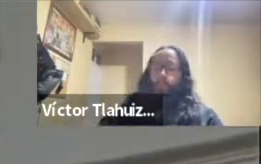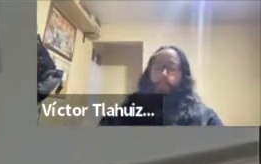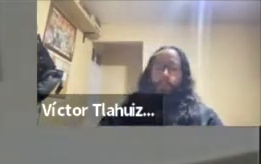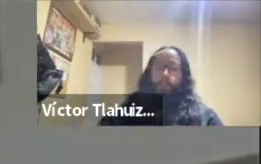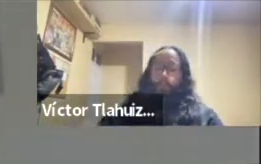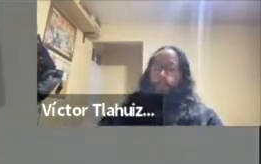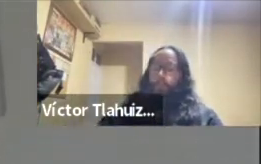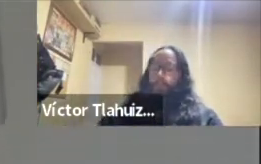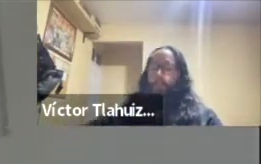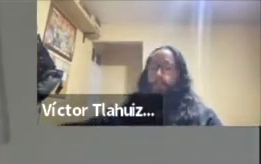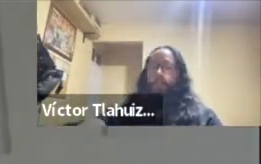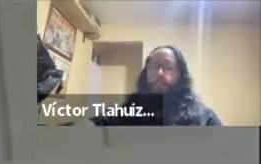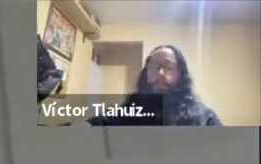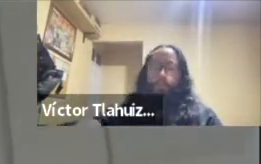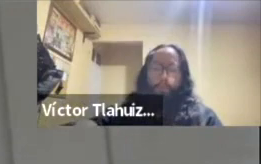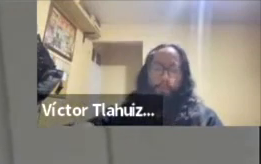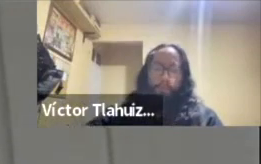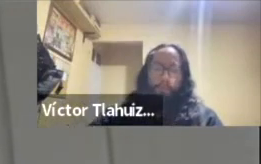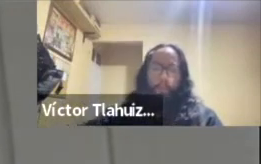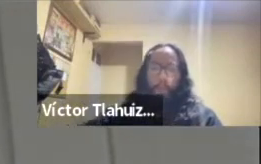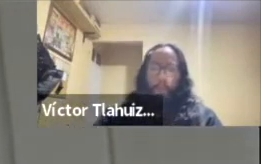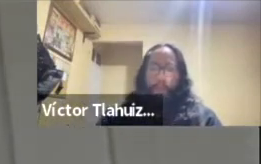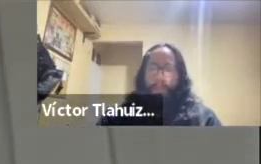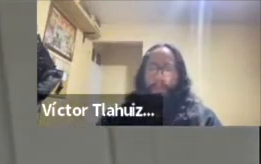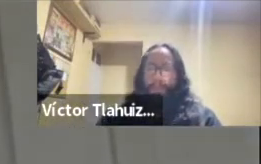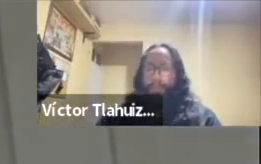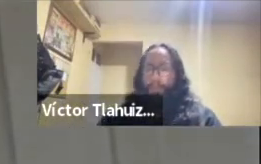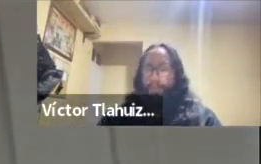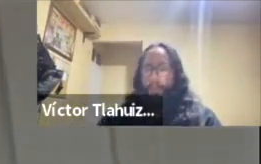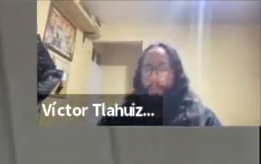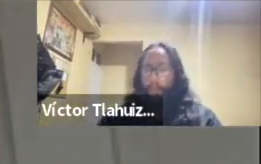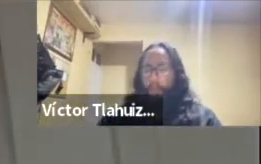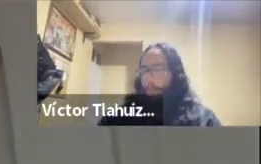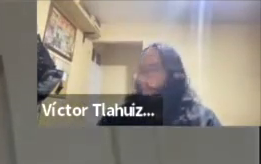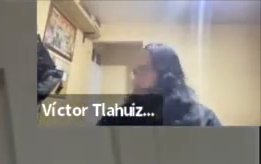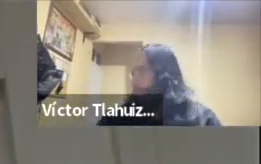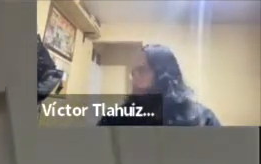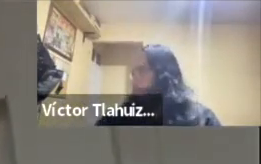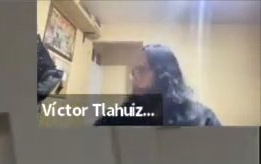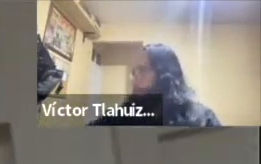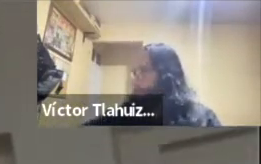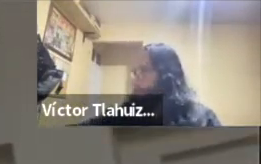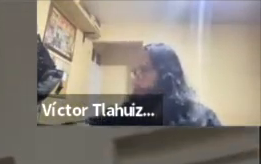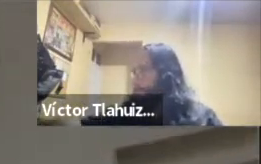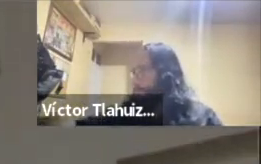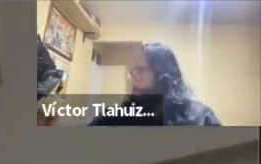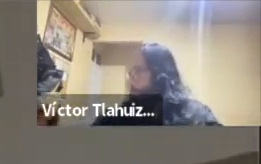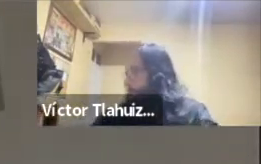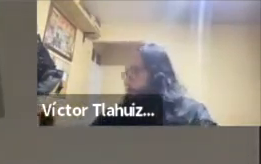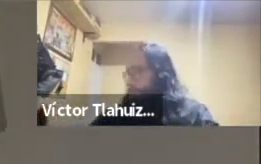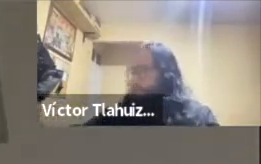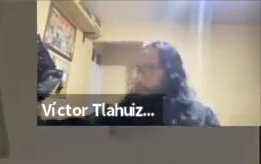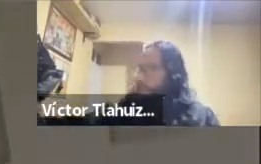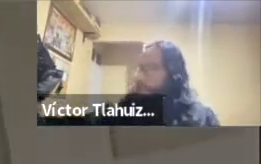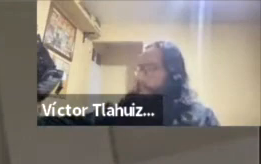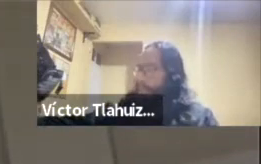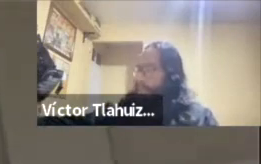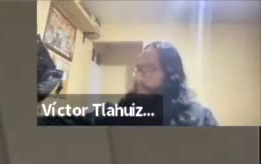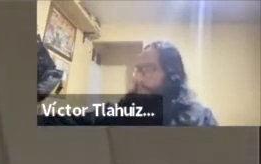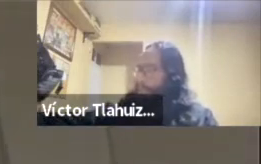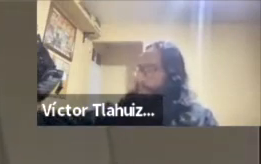Sin embargo, hay 2 manifestaciones artísticas que son una constante a lo largo de la historia del arte